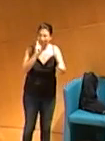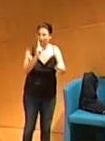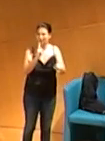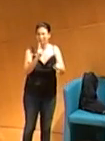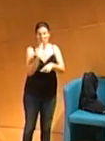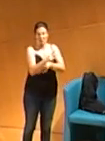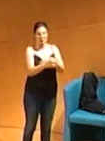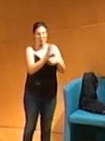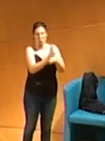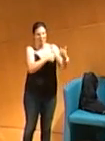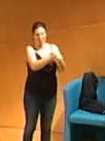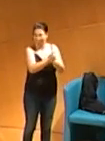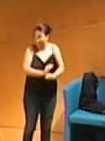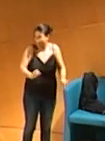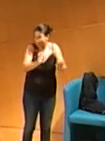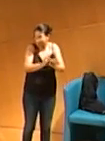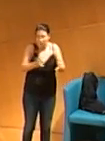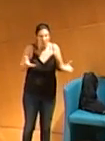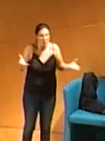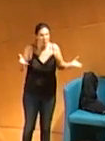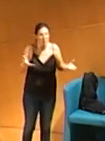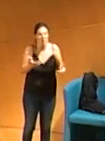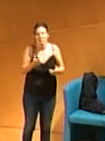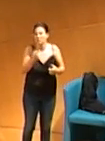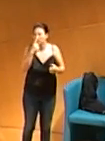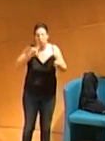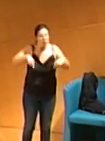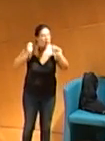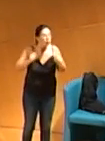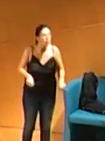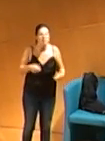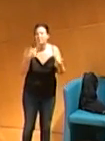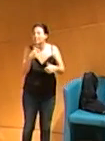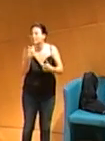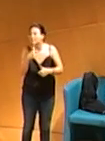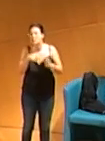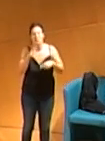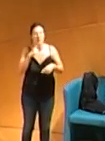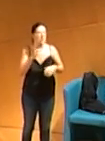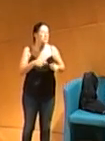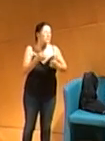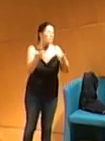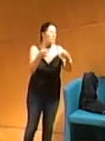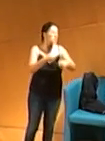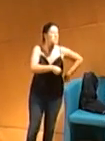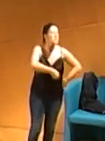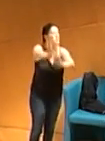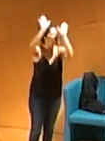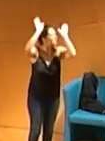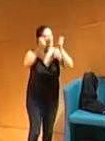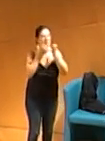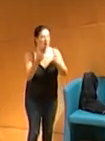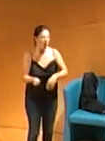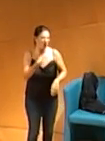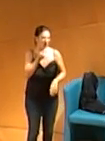pense qu'entre parents, on peut rire de notre fatigue, on peut rire de nos envies de les jeter par la fenêtre, sauf que maintenant, ils sont plus lourds, donc c'est plus